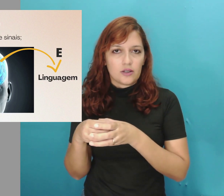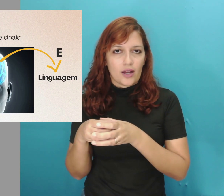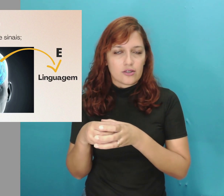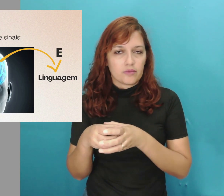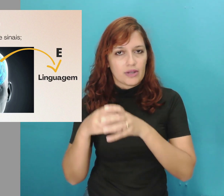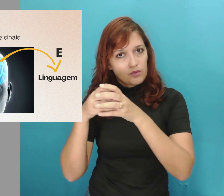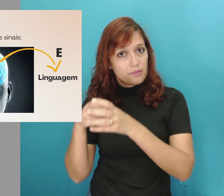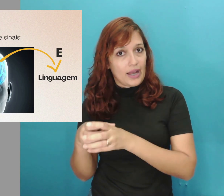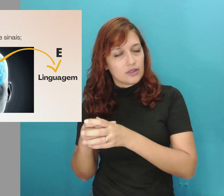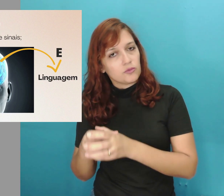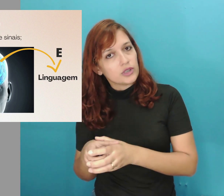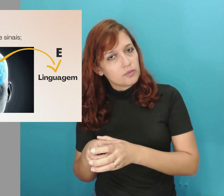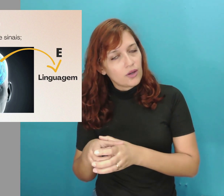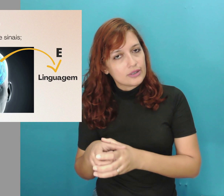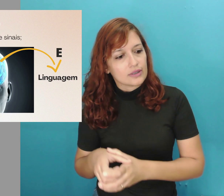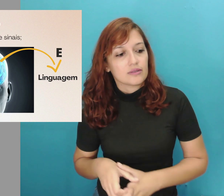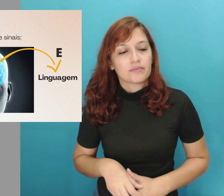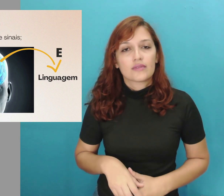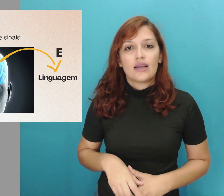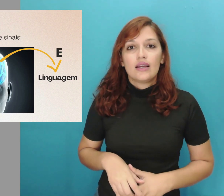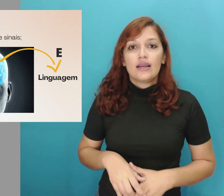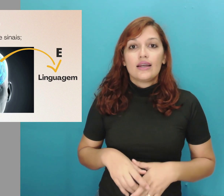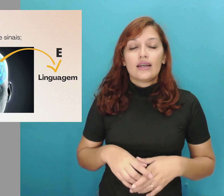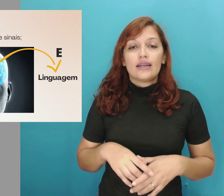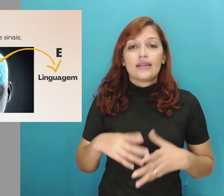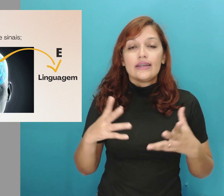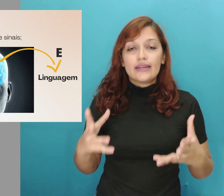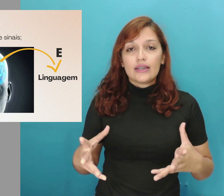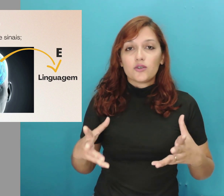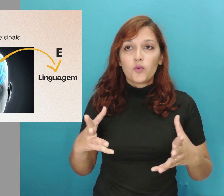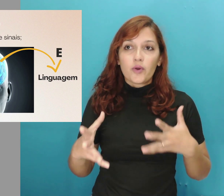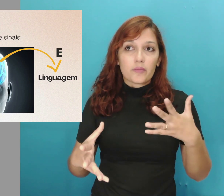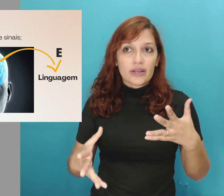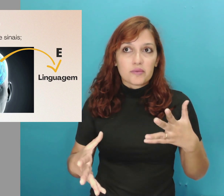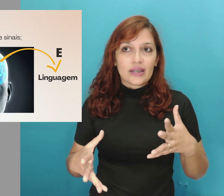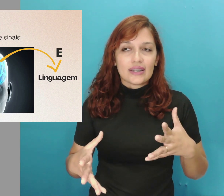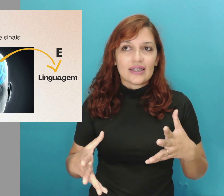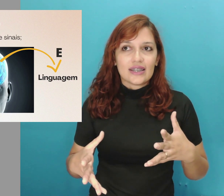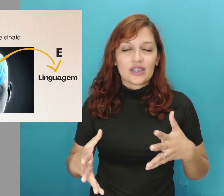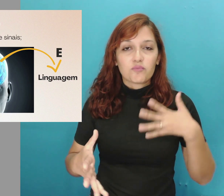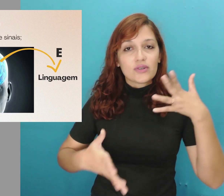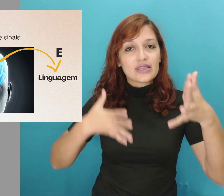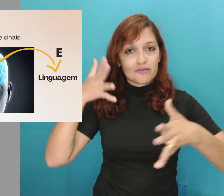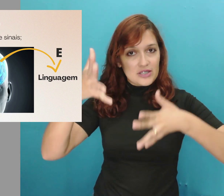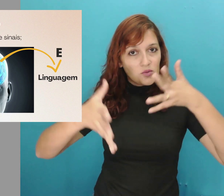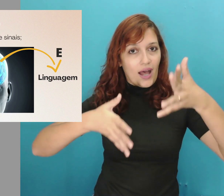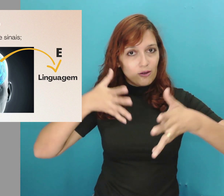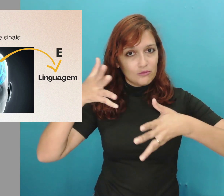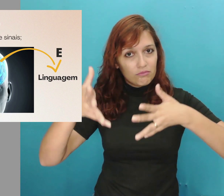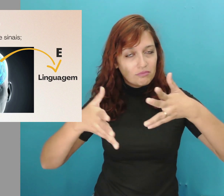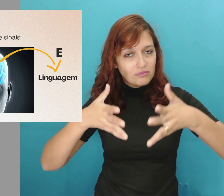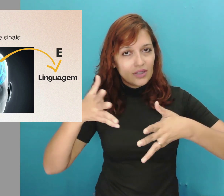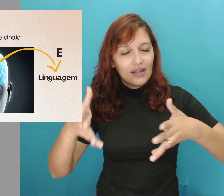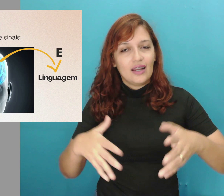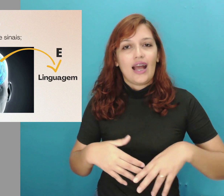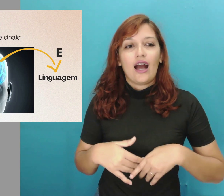linguagem, mas uma parte muito importante. E o problema é que, por ser visual,